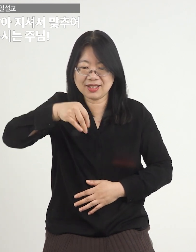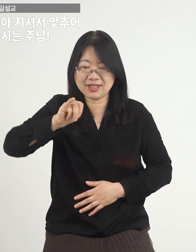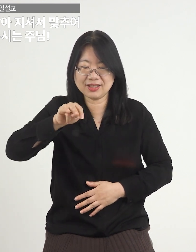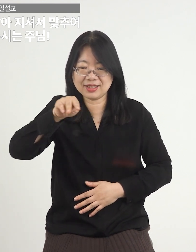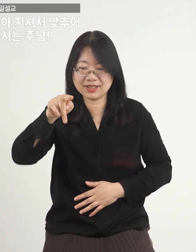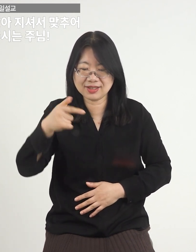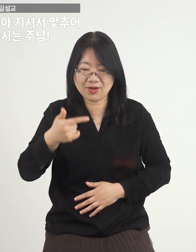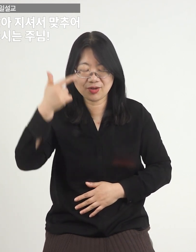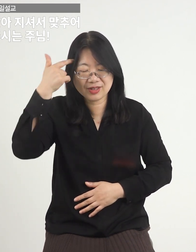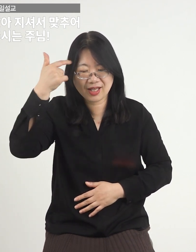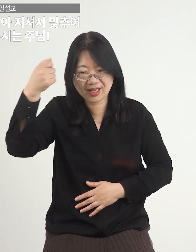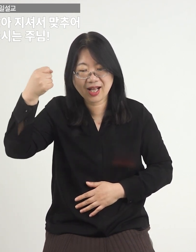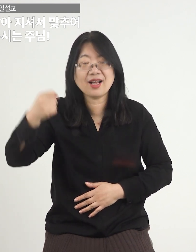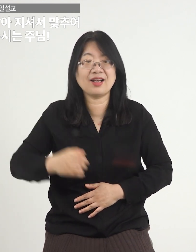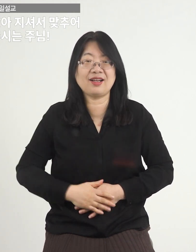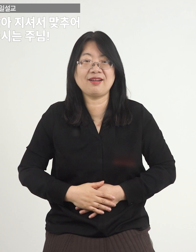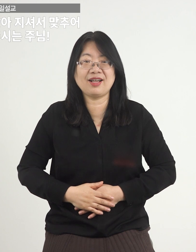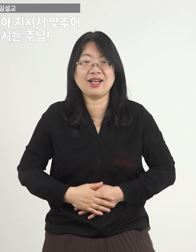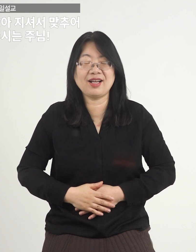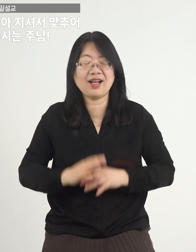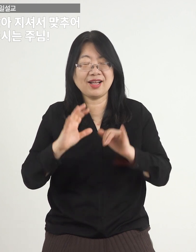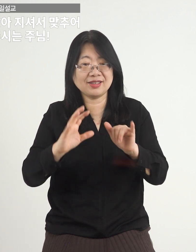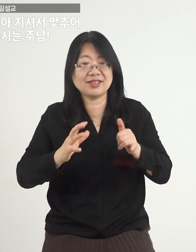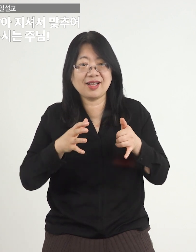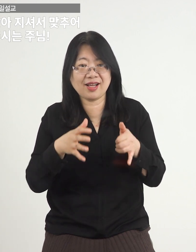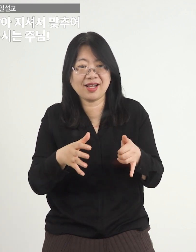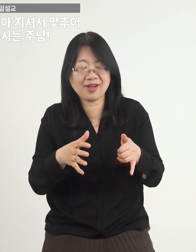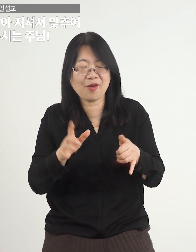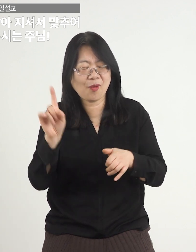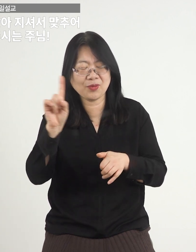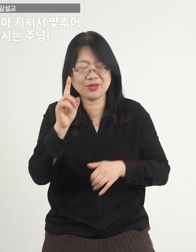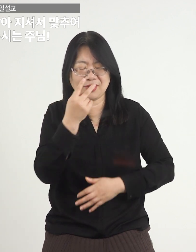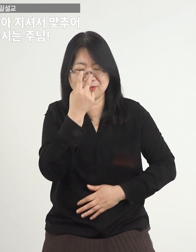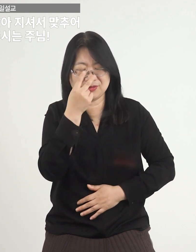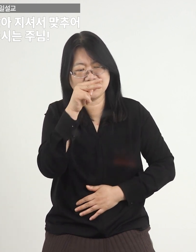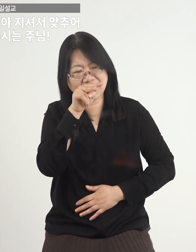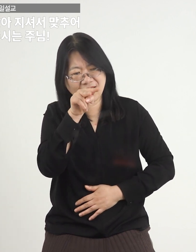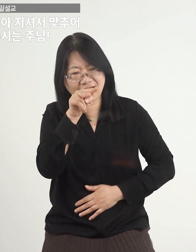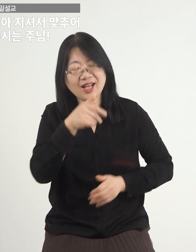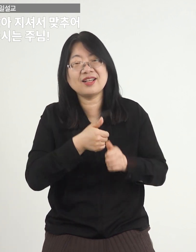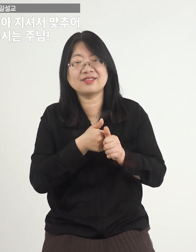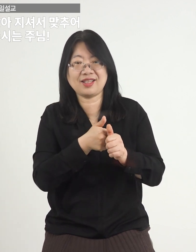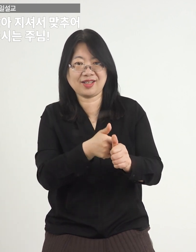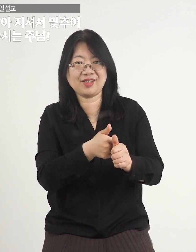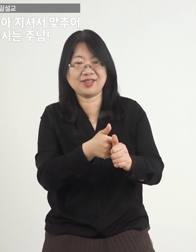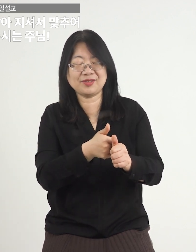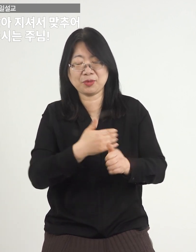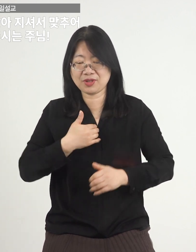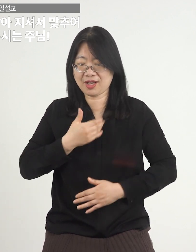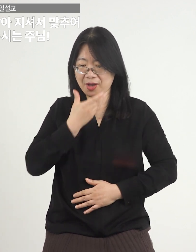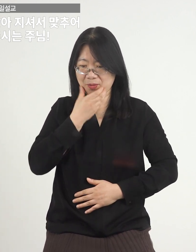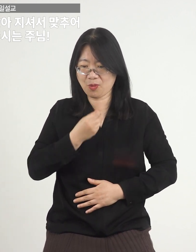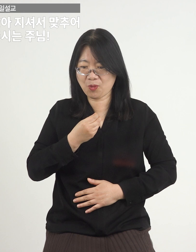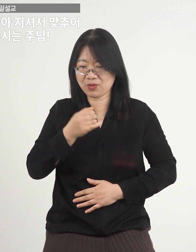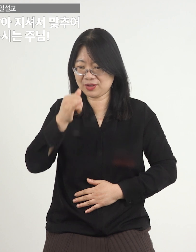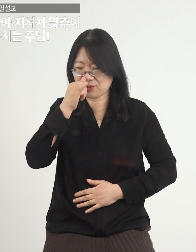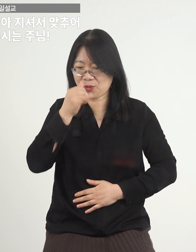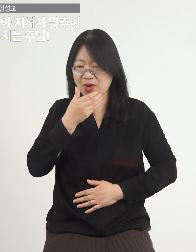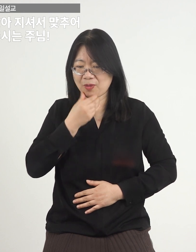합니다. 그러니까 세상을 어떤 시선으로 바라보는가, 이것이 그